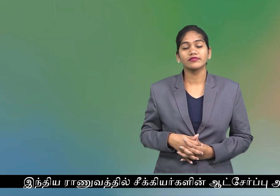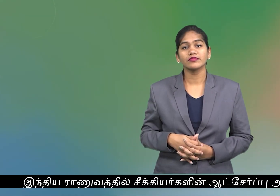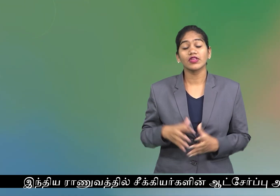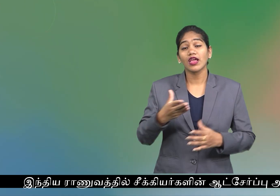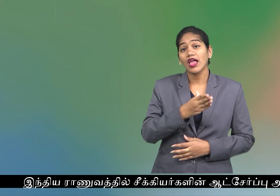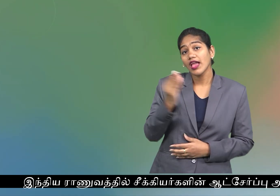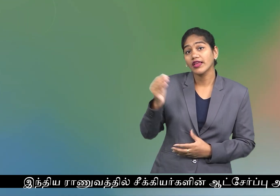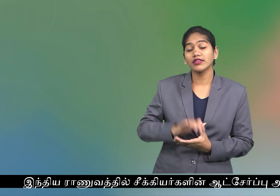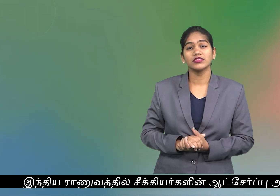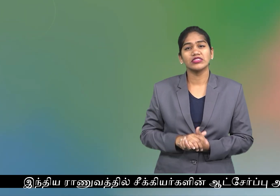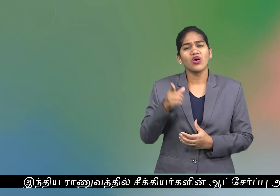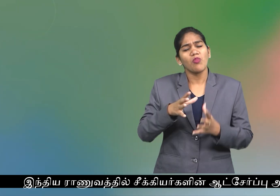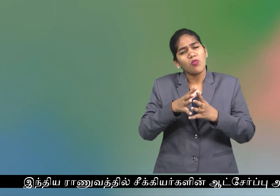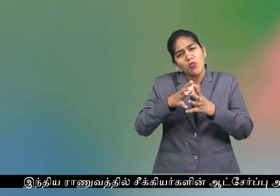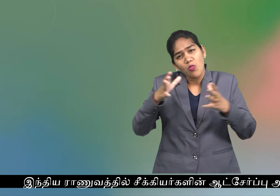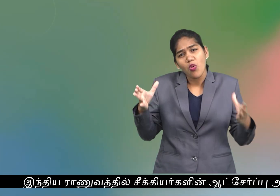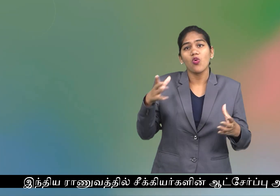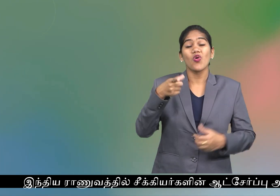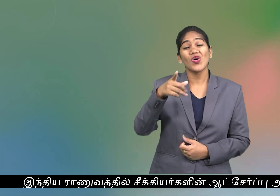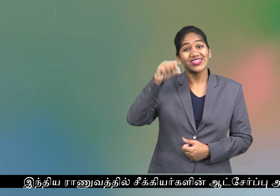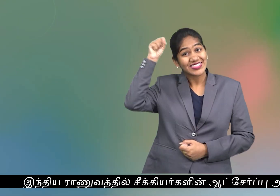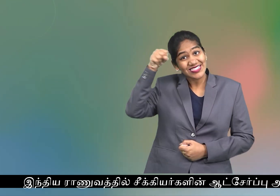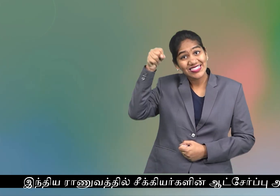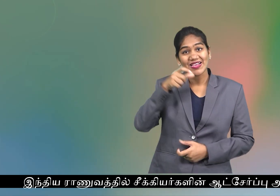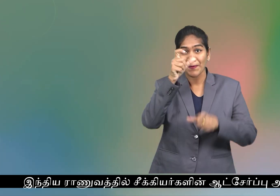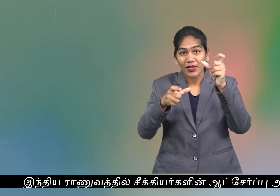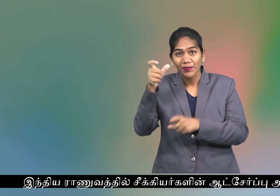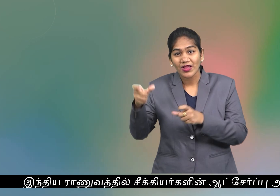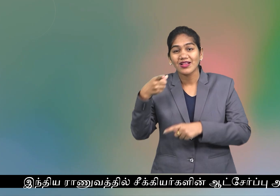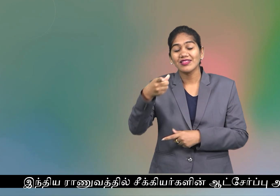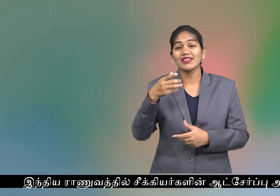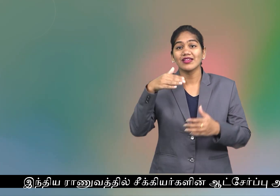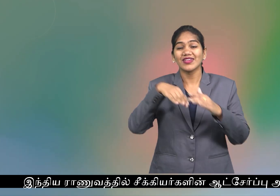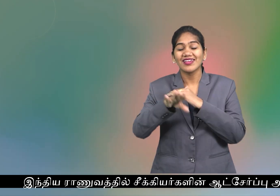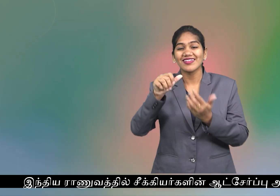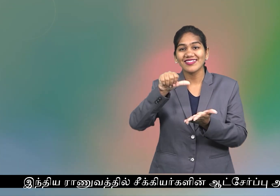இந்திய இராணுவத்தில் சீக்கியர்களின் ஆட்சேர்ப்பு அதிகரித்துள்ளது.